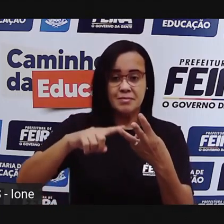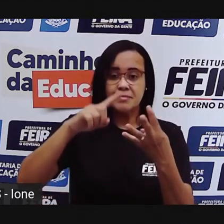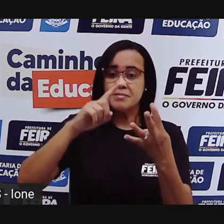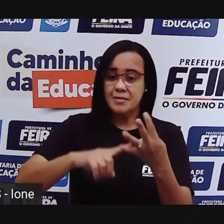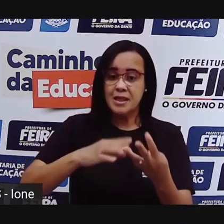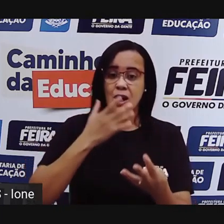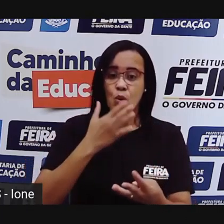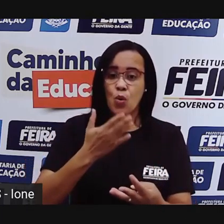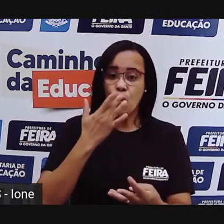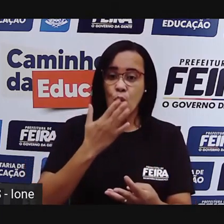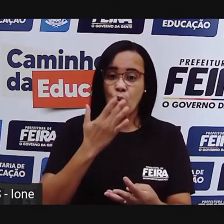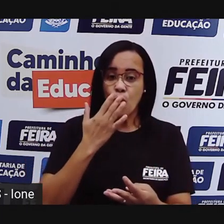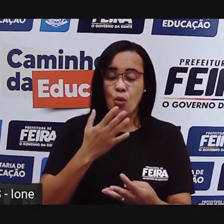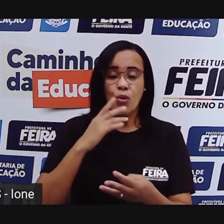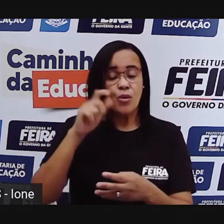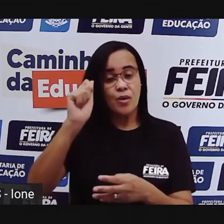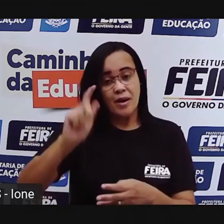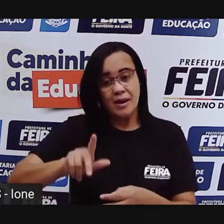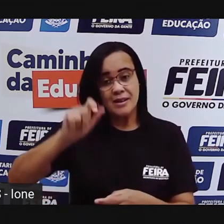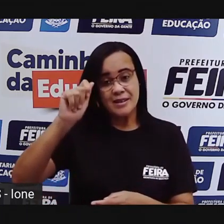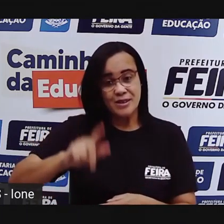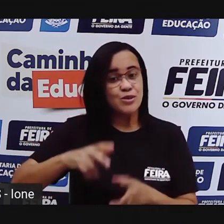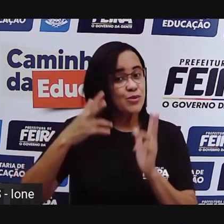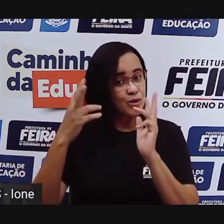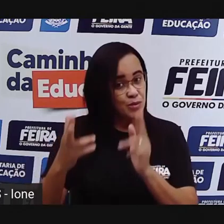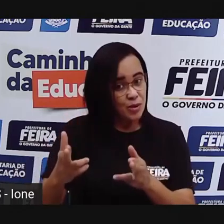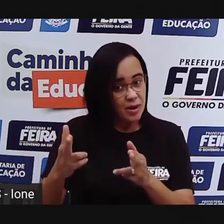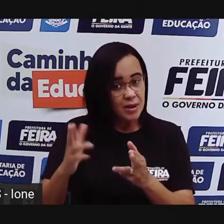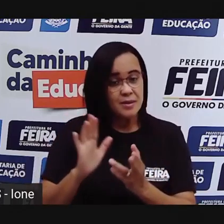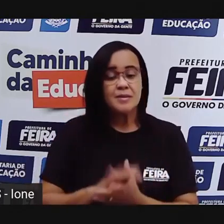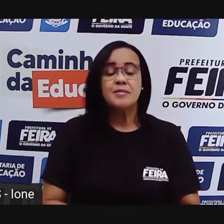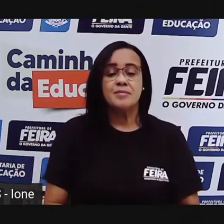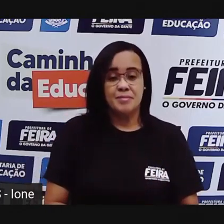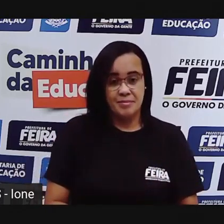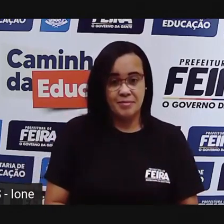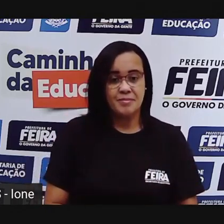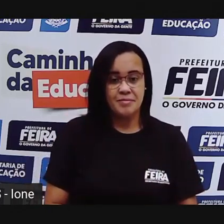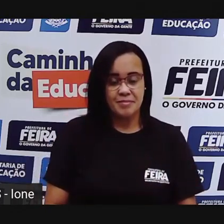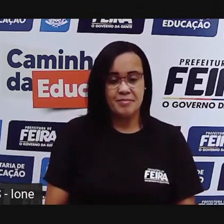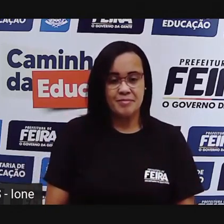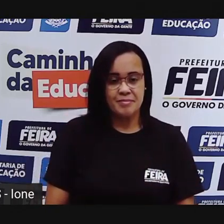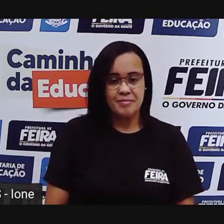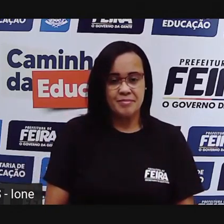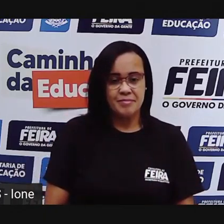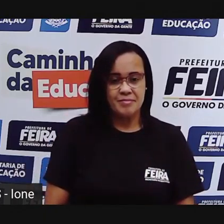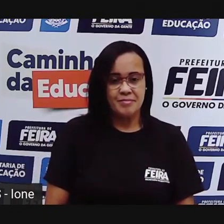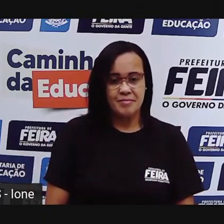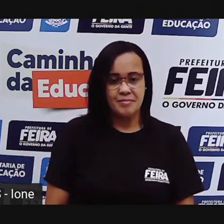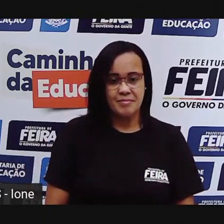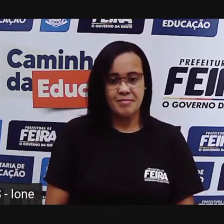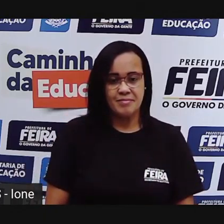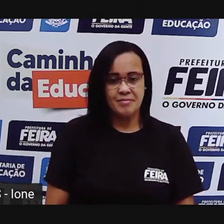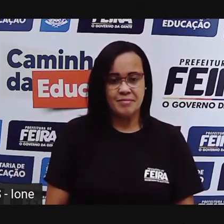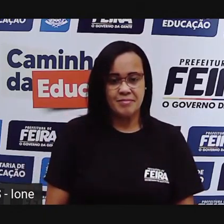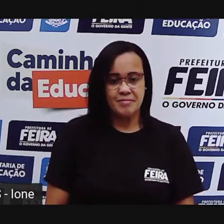cores. Com o azul. Então, vamos lá. Vamos juntar ponta